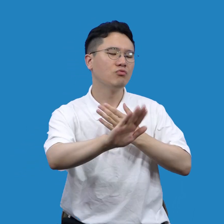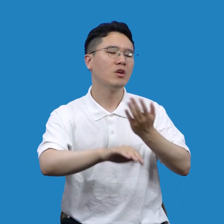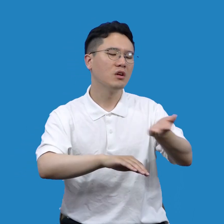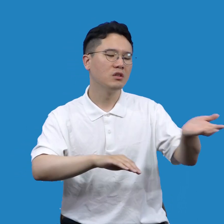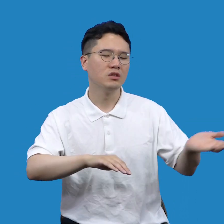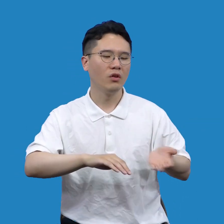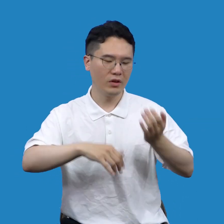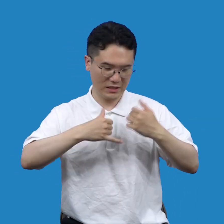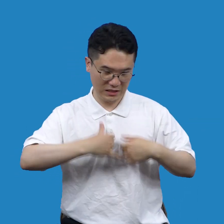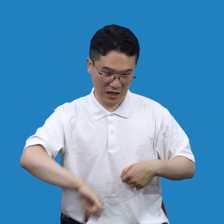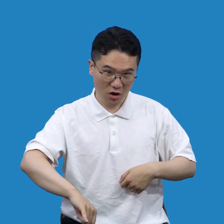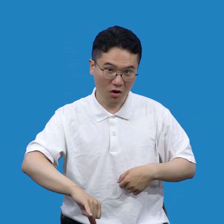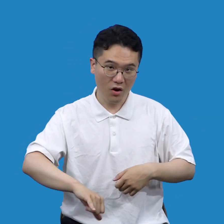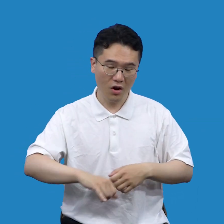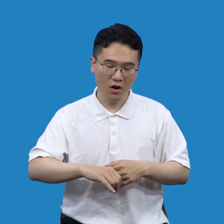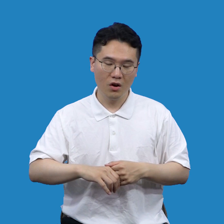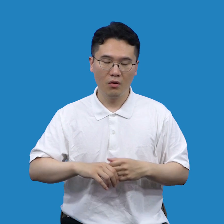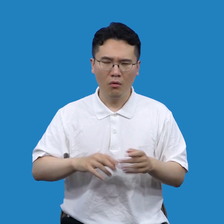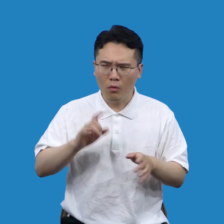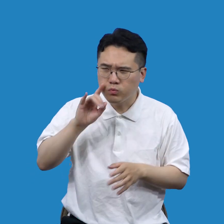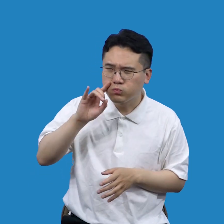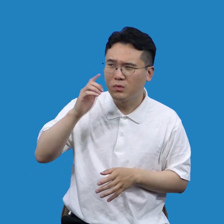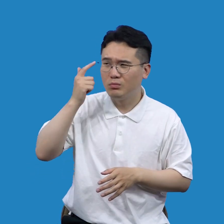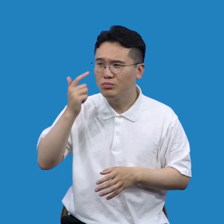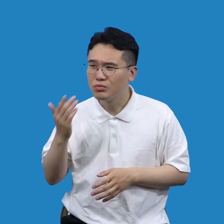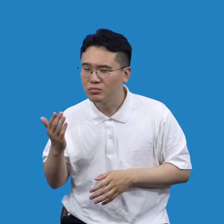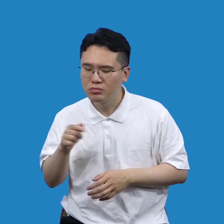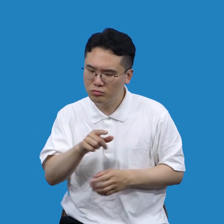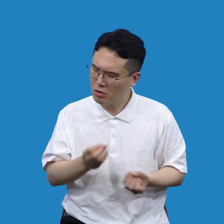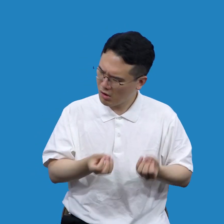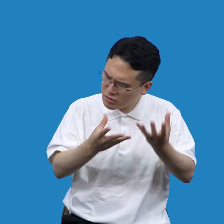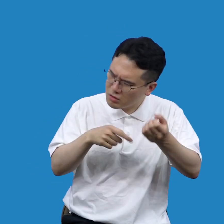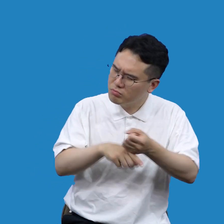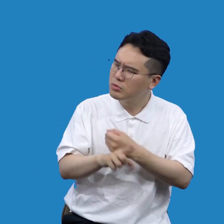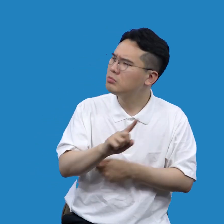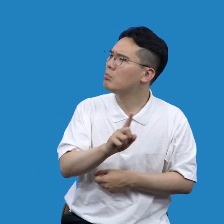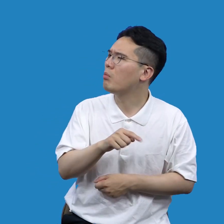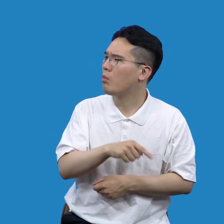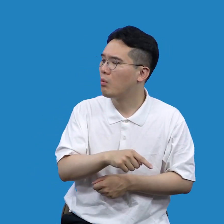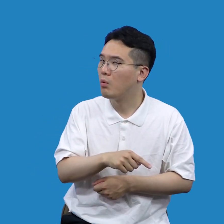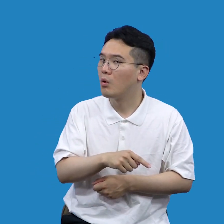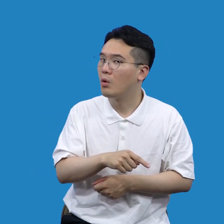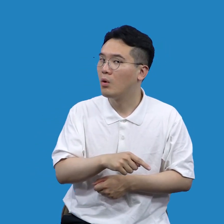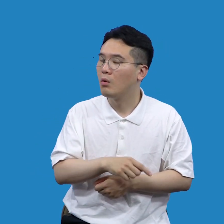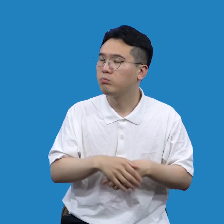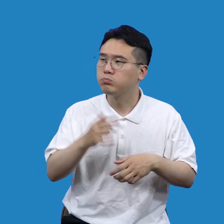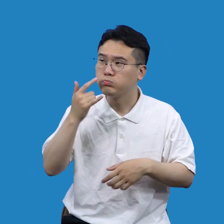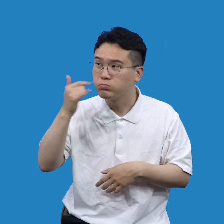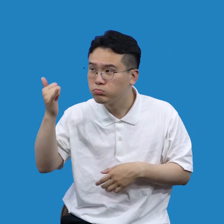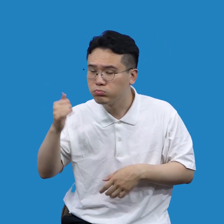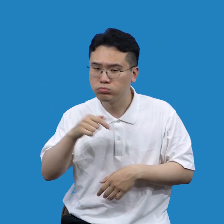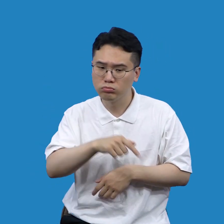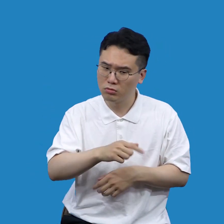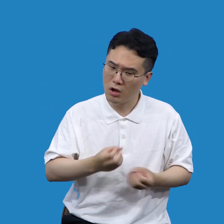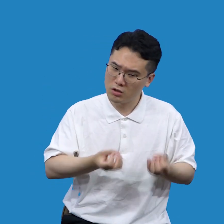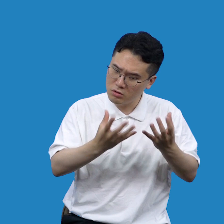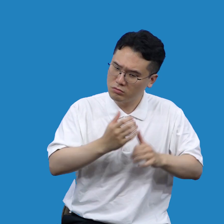자녀가 묻기를 이 예식이 무슨 뜻이냐? 아빠, 엄마 도대체 왜 이렇게 하죠?